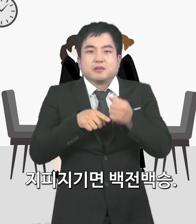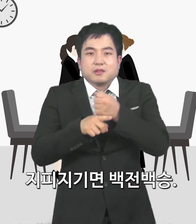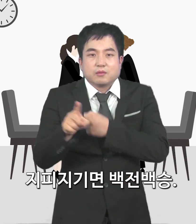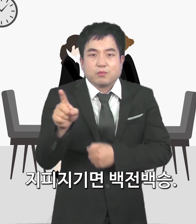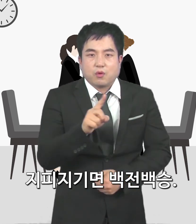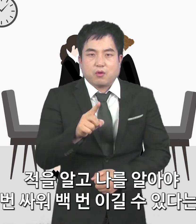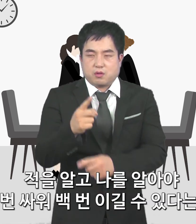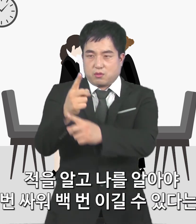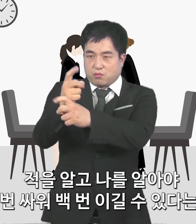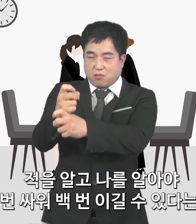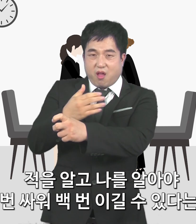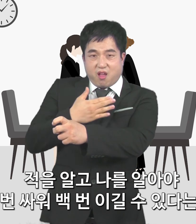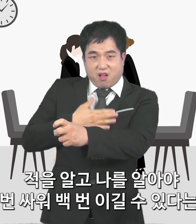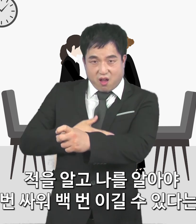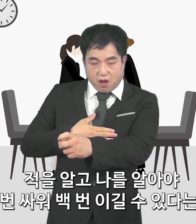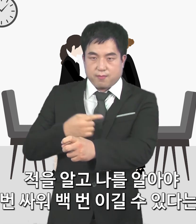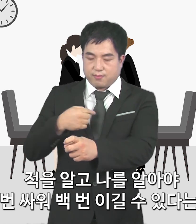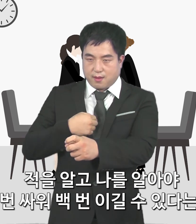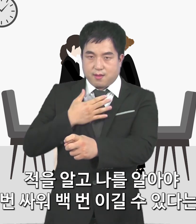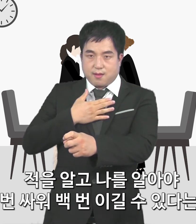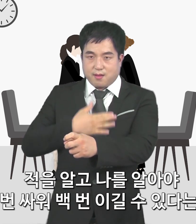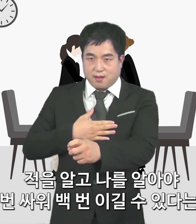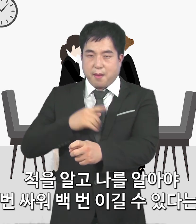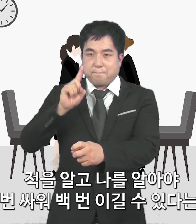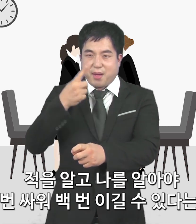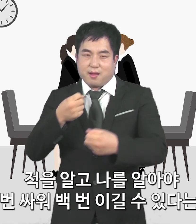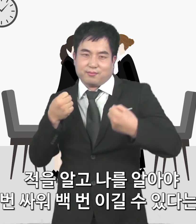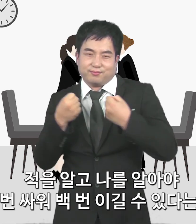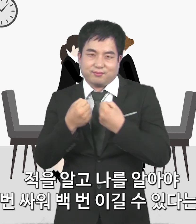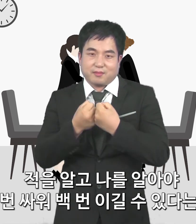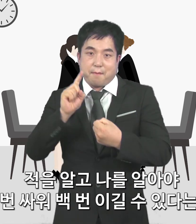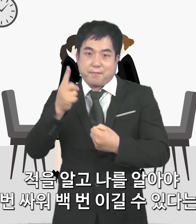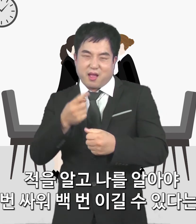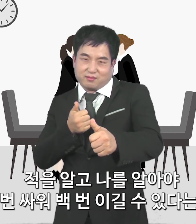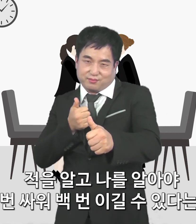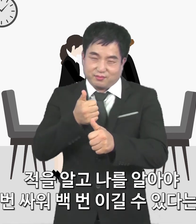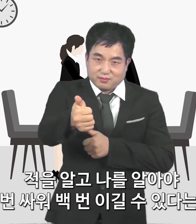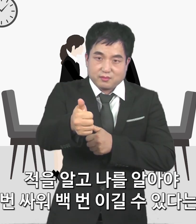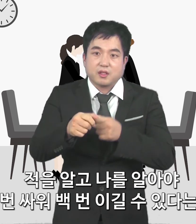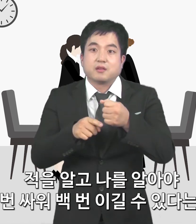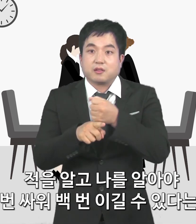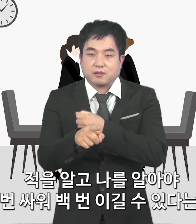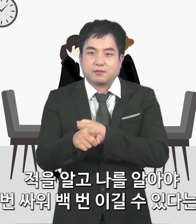백전백승. 적을 알고 나를 알아야 100번 싸워